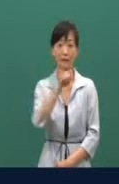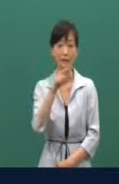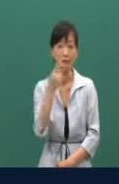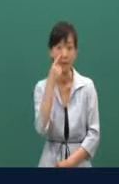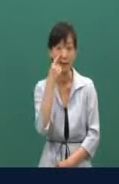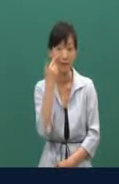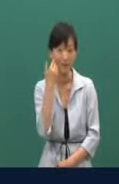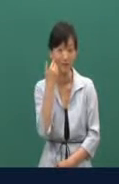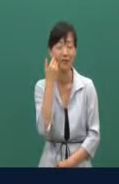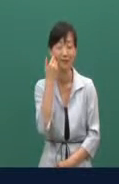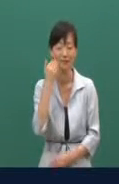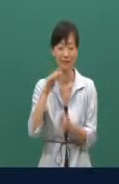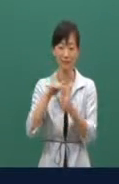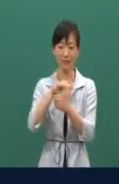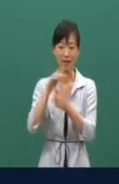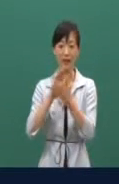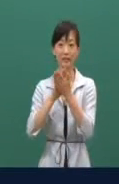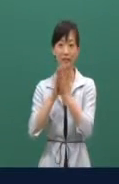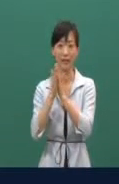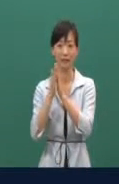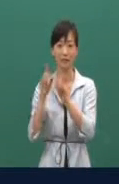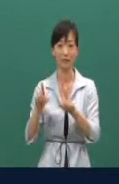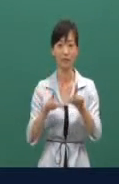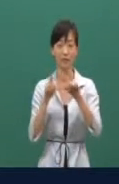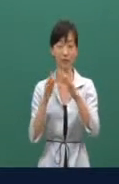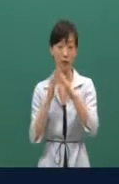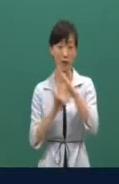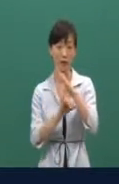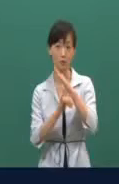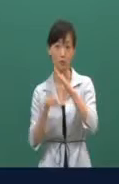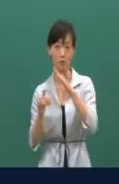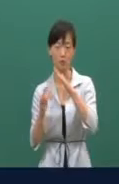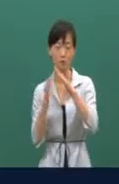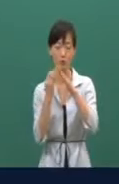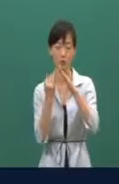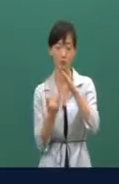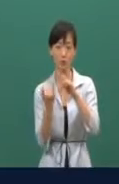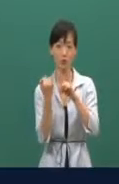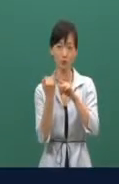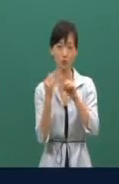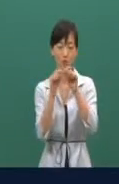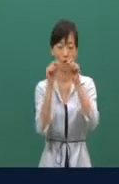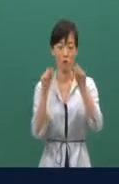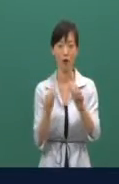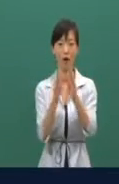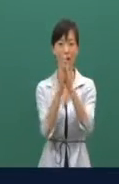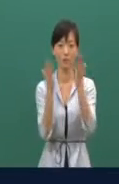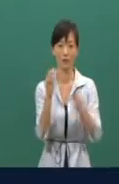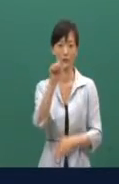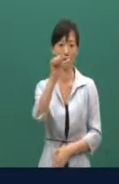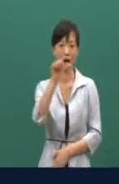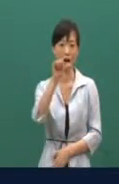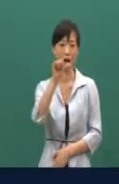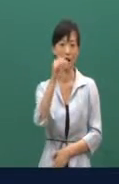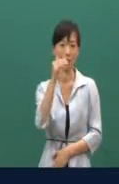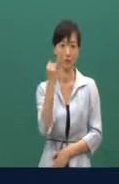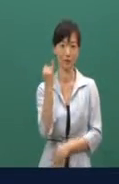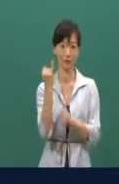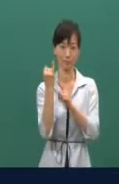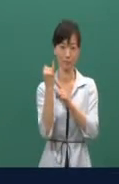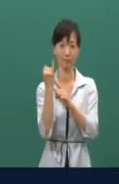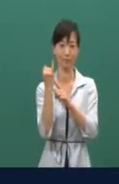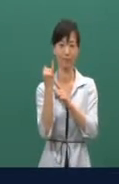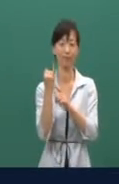35万人目の入場者となったのは愛知県から家族で来た主婦岡本彩子さんです